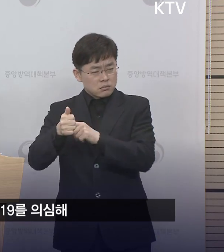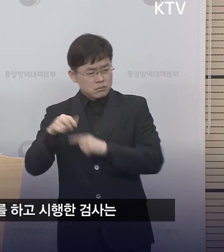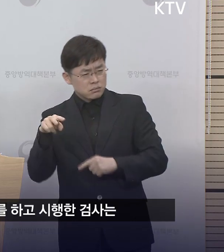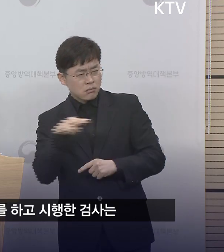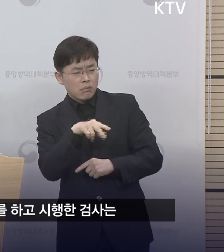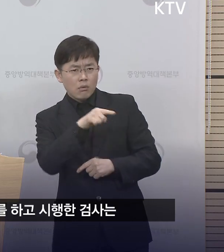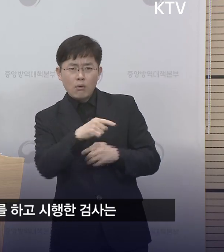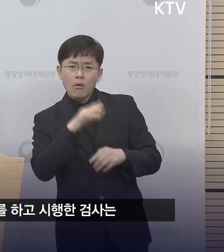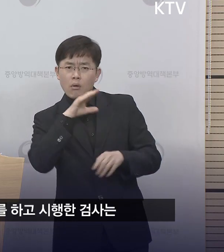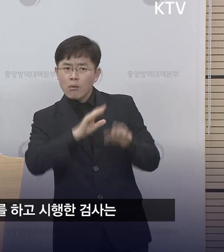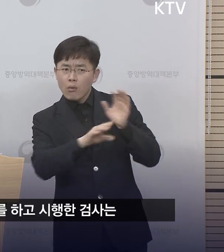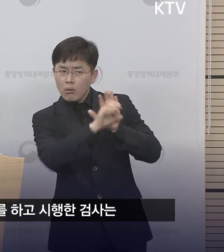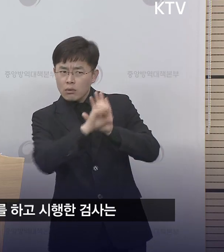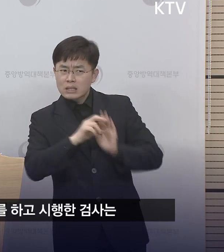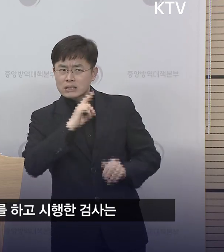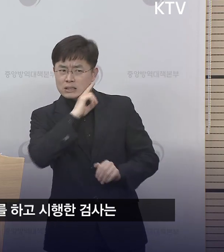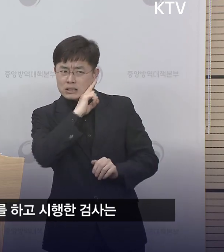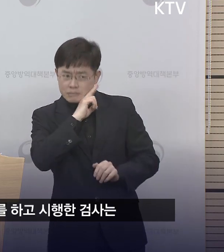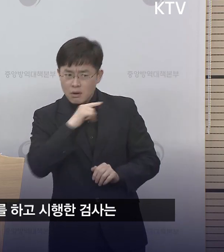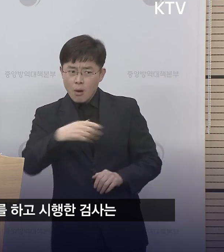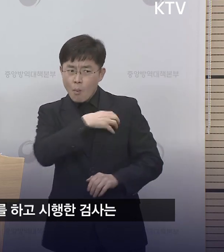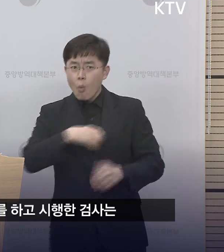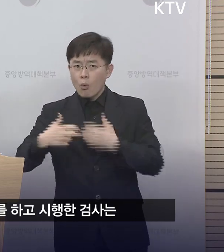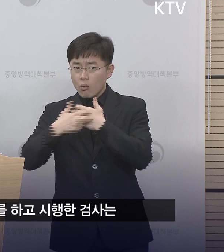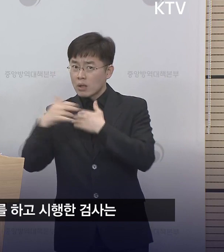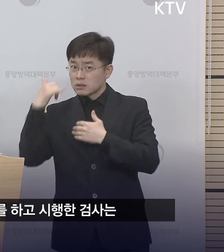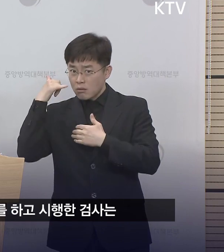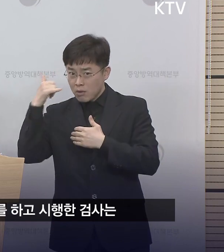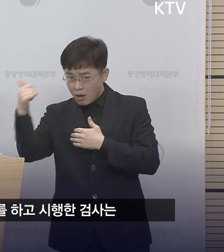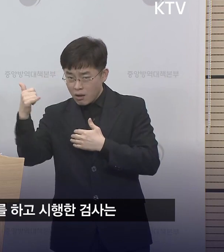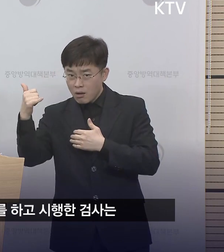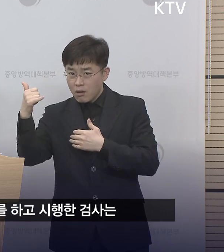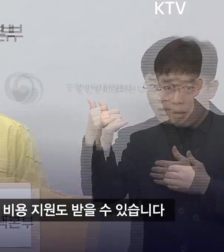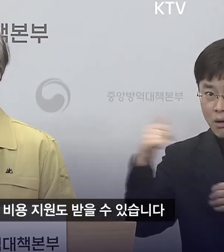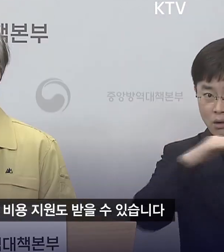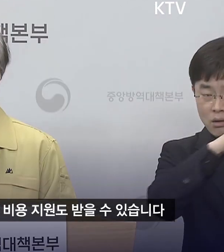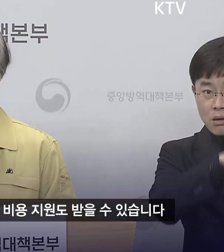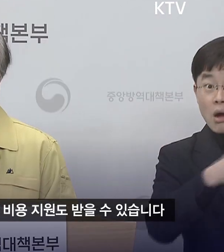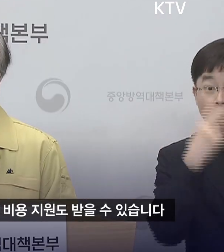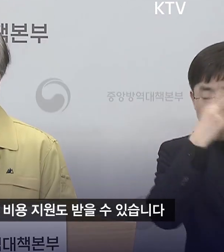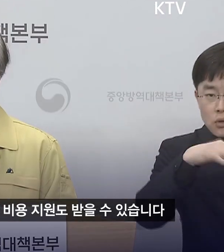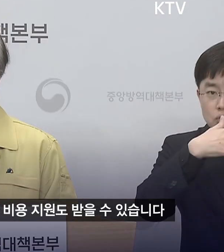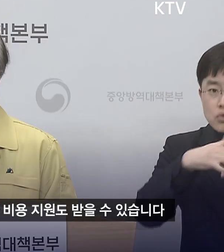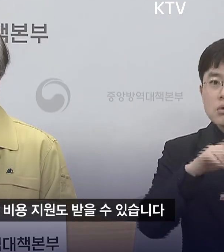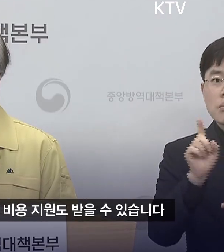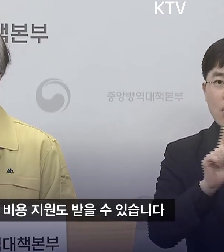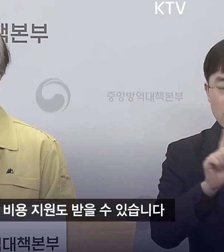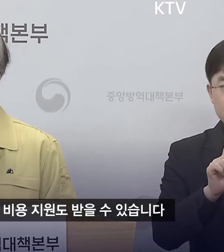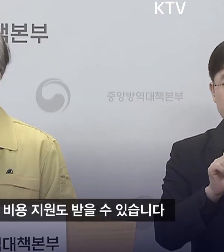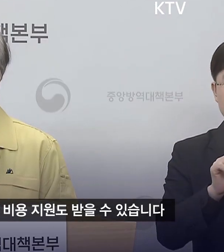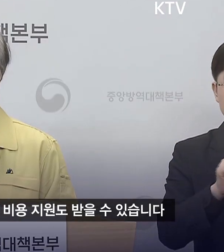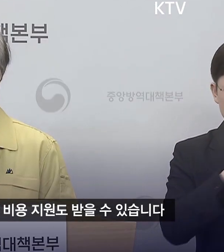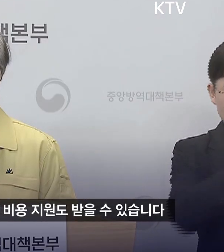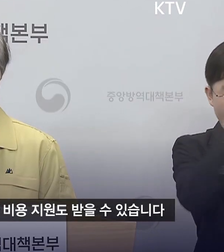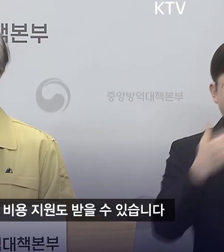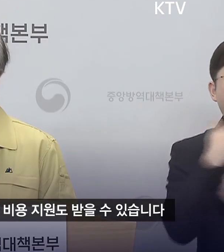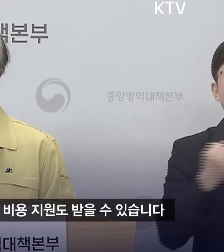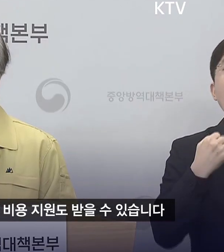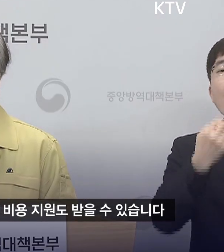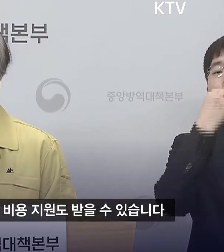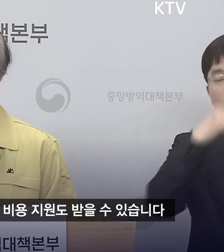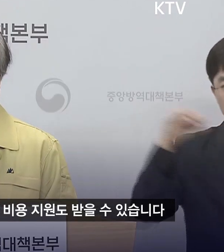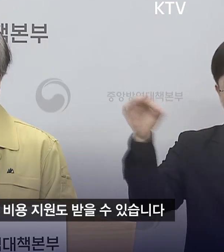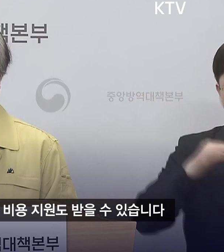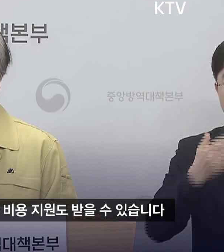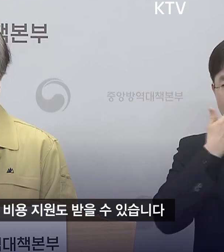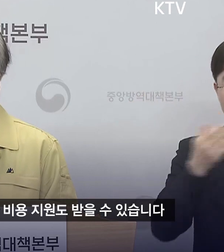의심해서 관할보건소를 통해서 신고를 하고 시행한 검사는 모두 건강보험도 적용이 되고